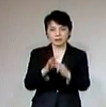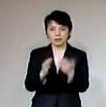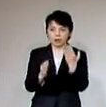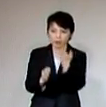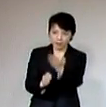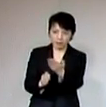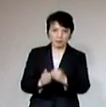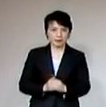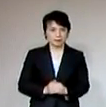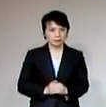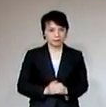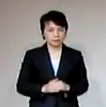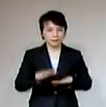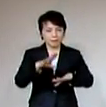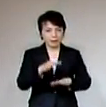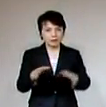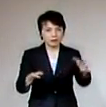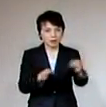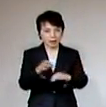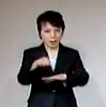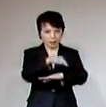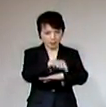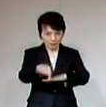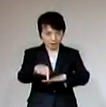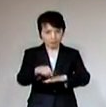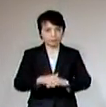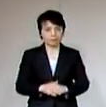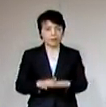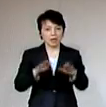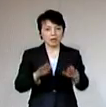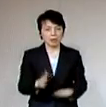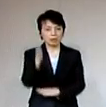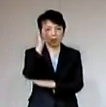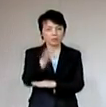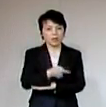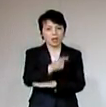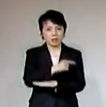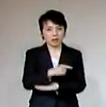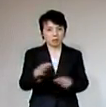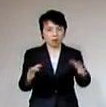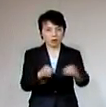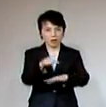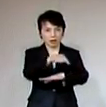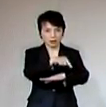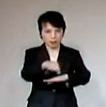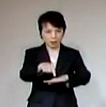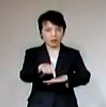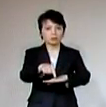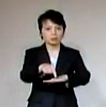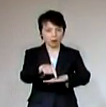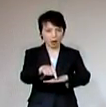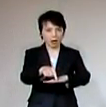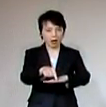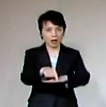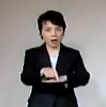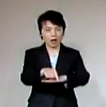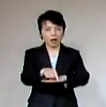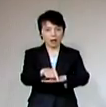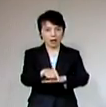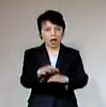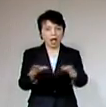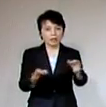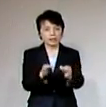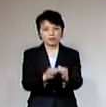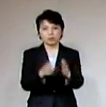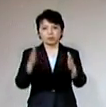。はじめに経済政策です。現政権の経済政策は、急激な金融